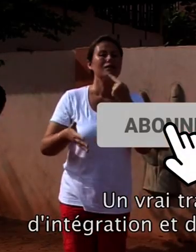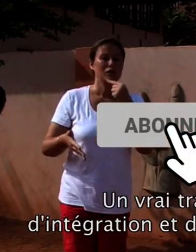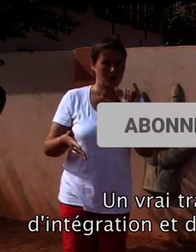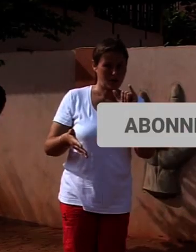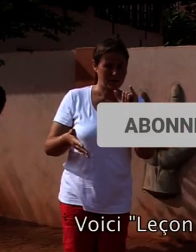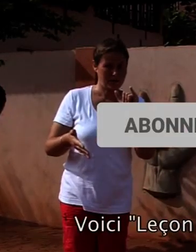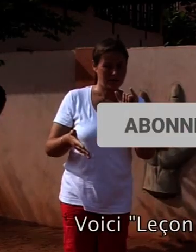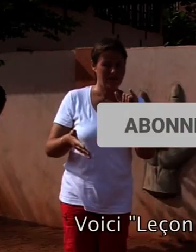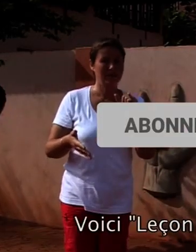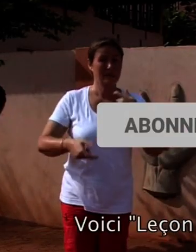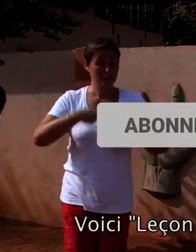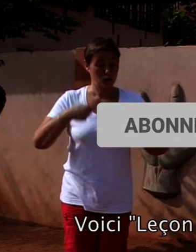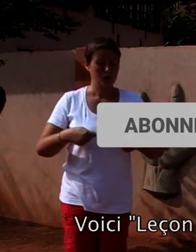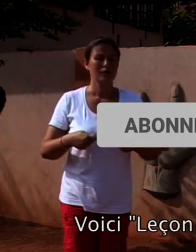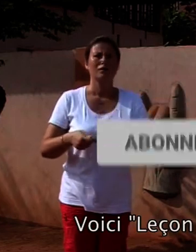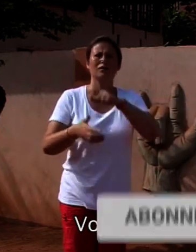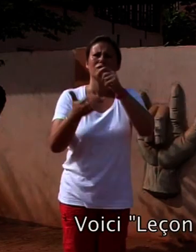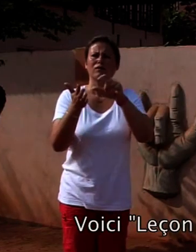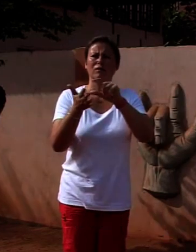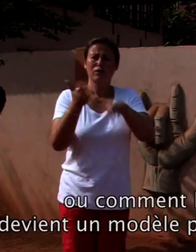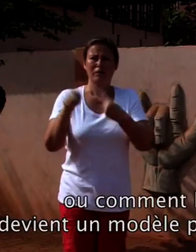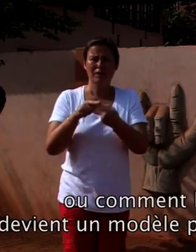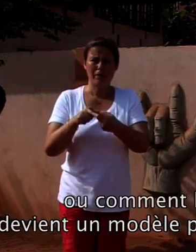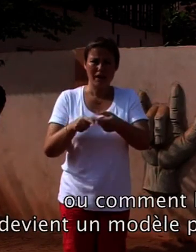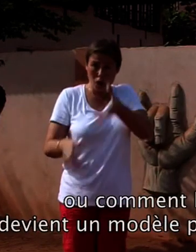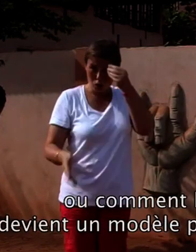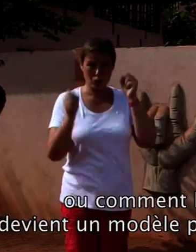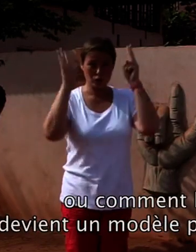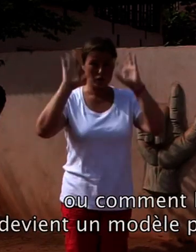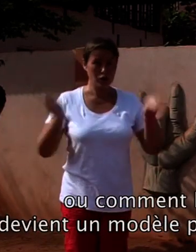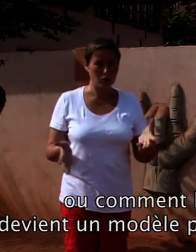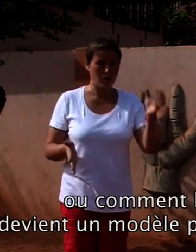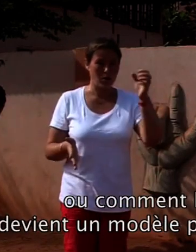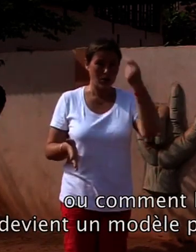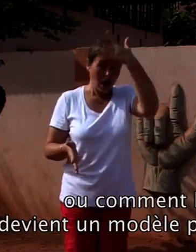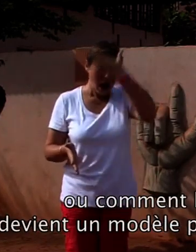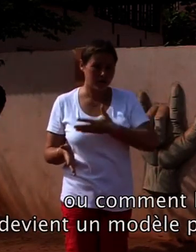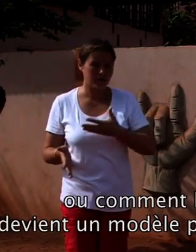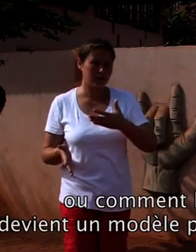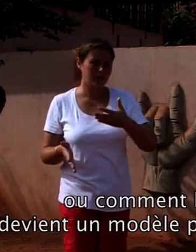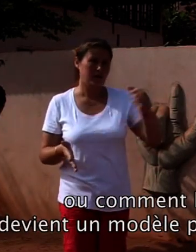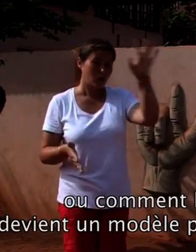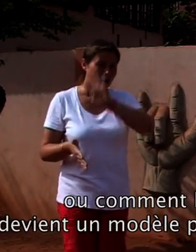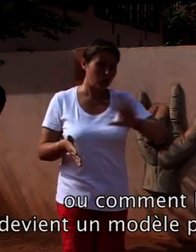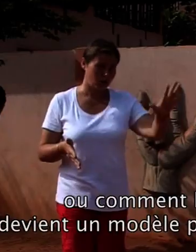tolérance. Voici leçon de vie ou comment l'Afrique devient un modèle pour le monde